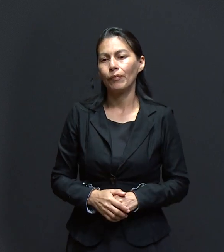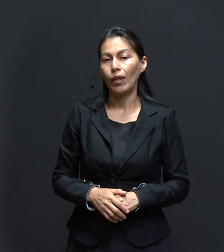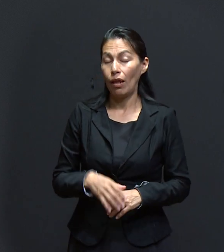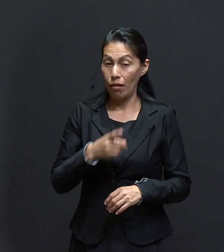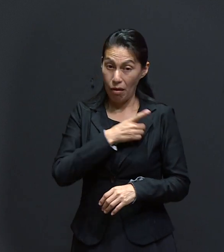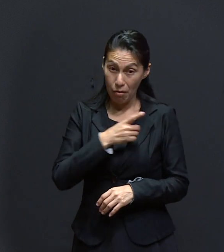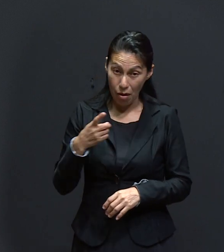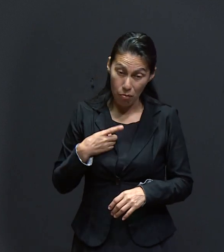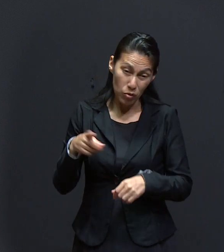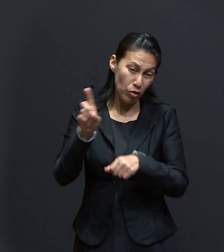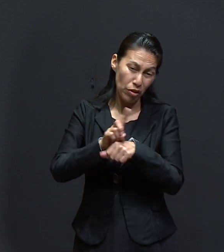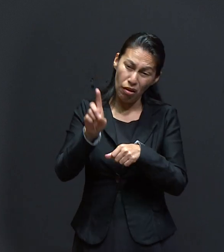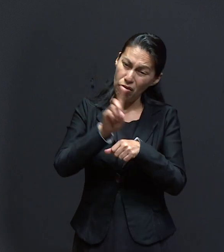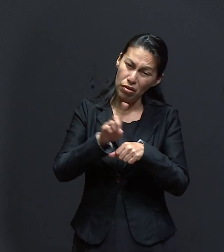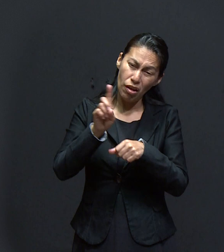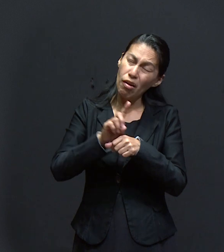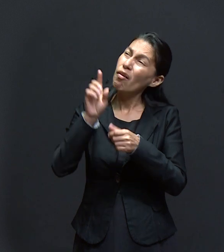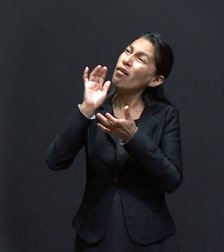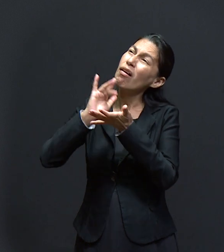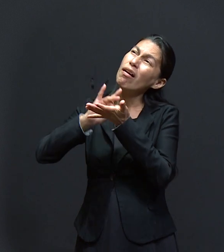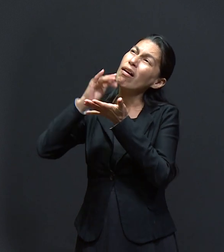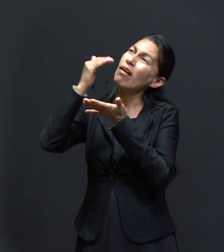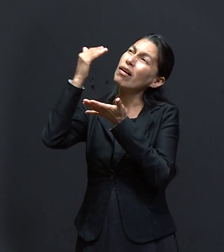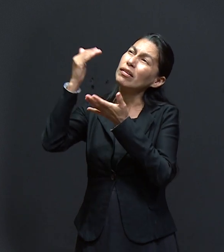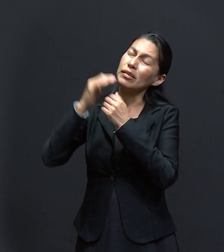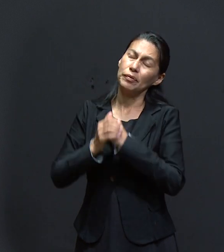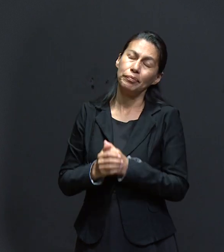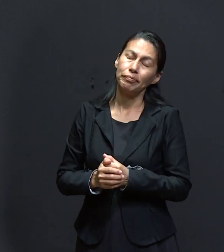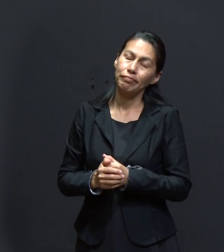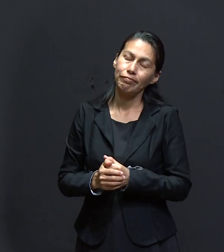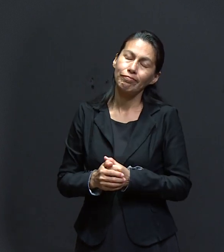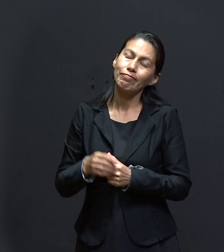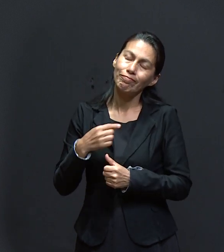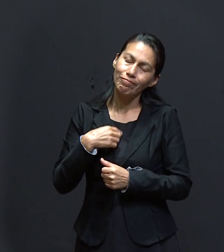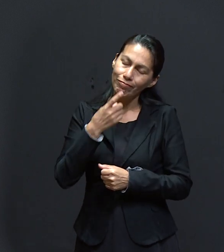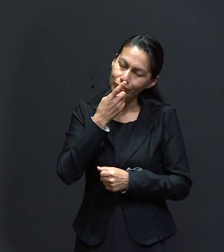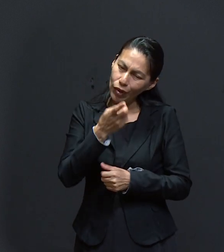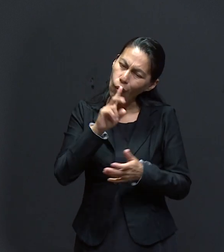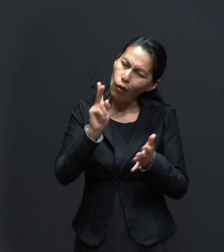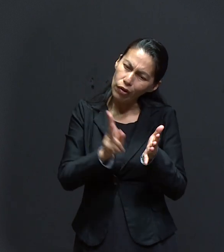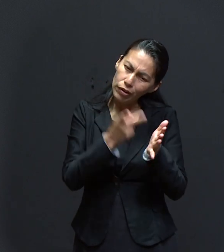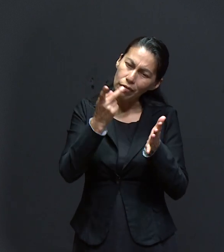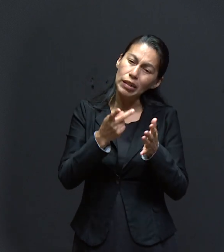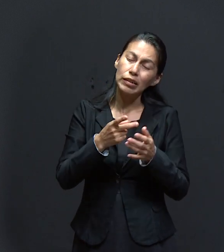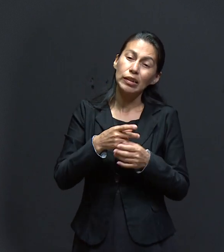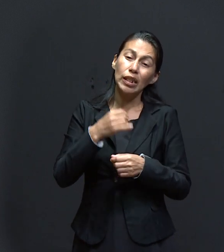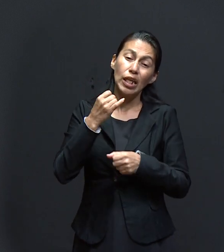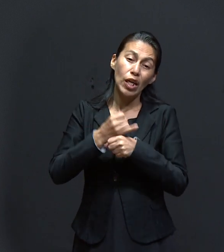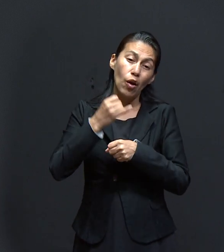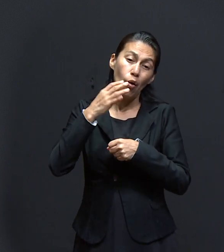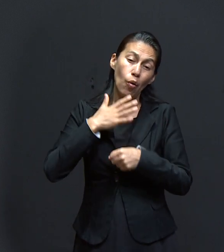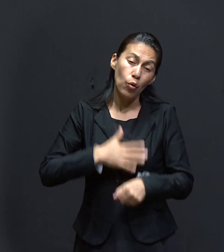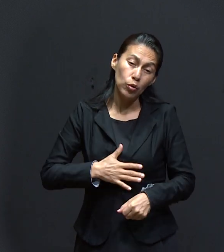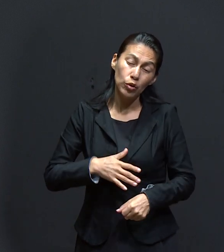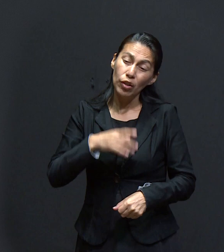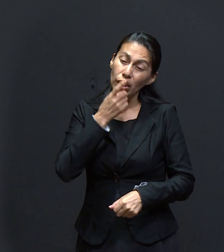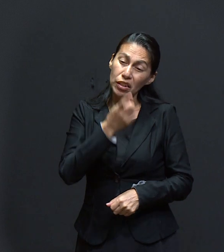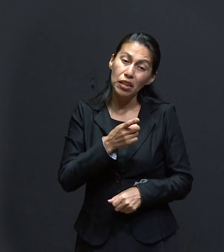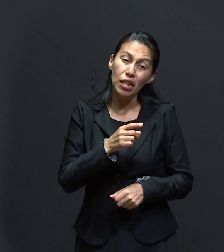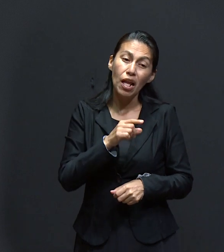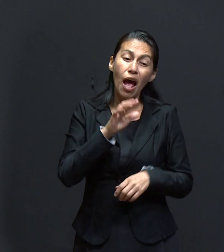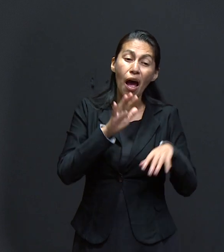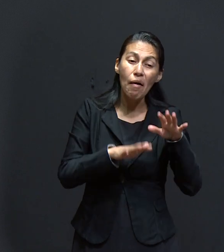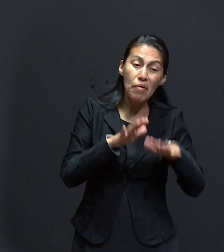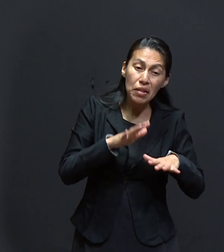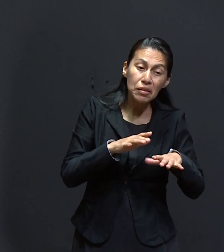tenemos en la vida cuando tenemos y ser agradecidos por eso porque es será injusto otra vez quiero repetir decir que yo